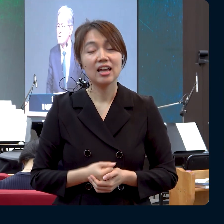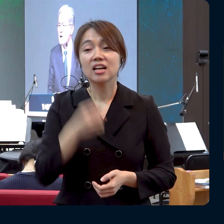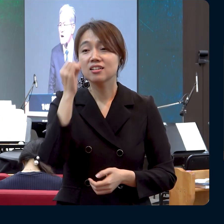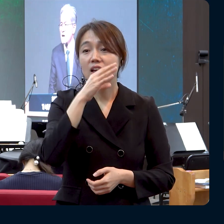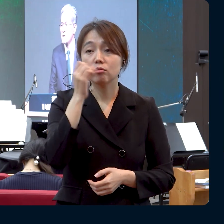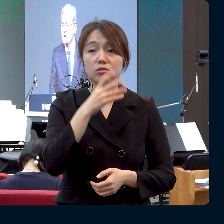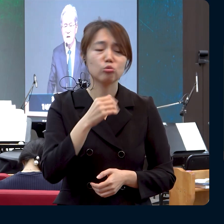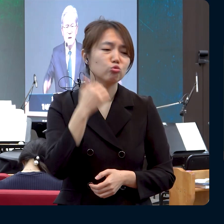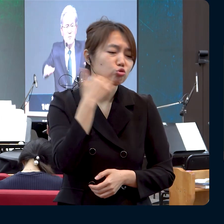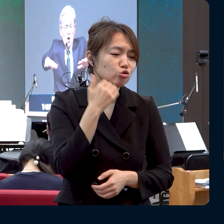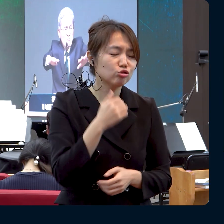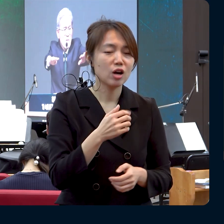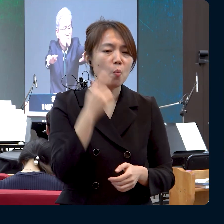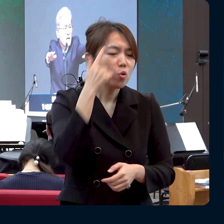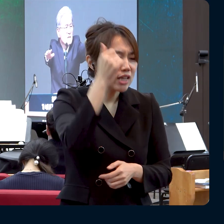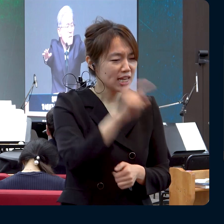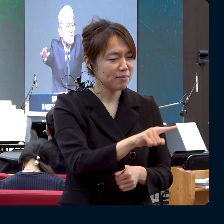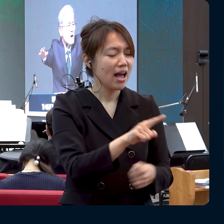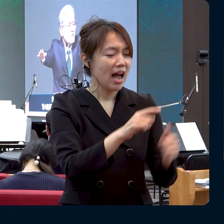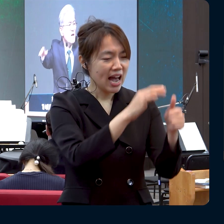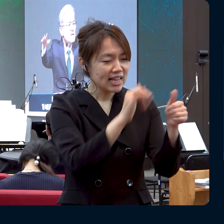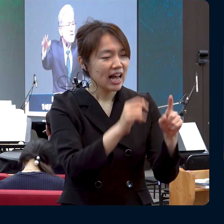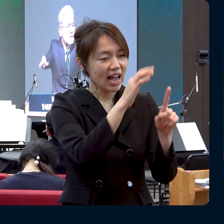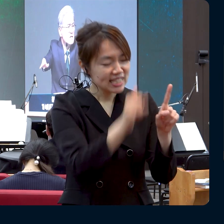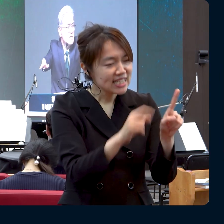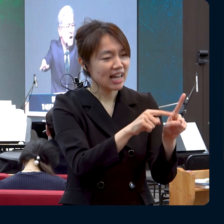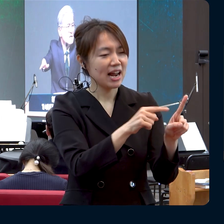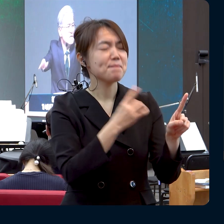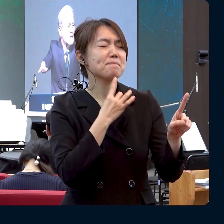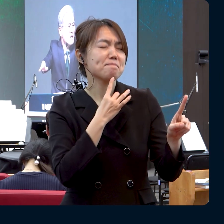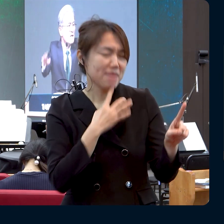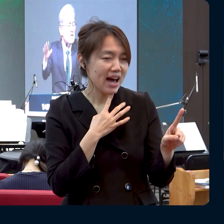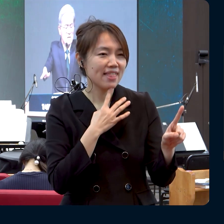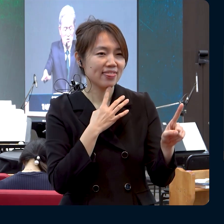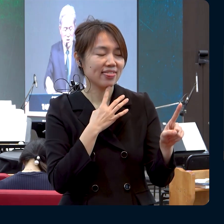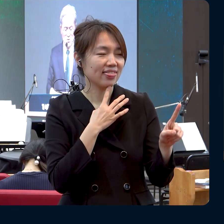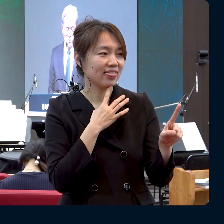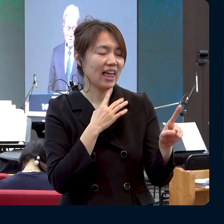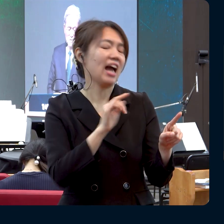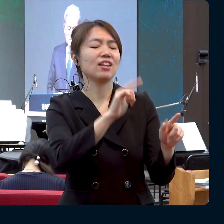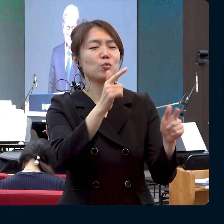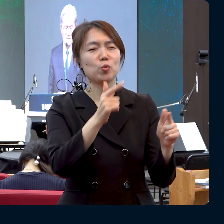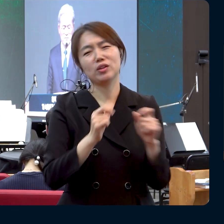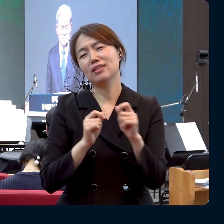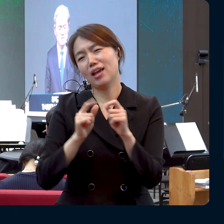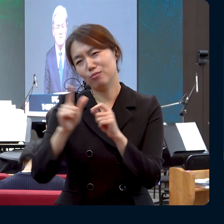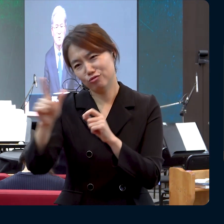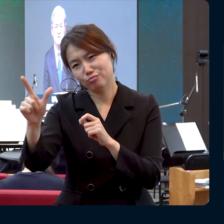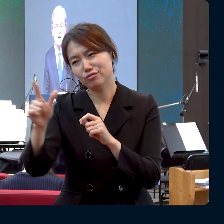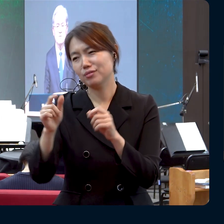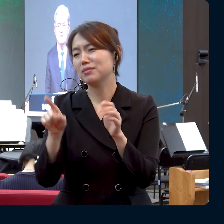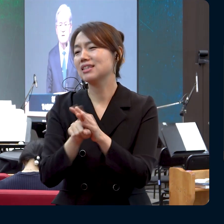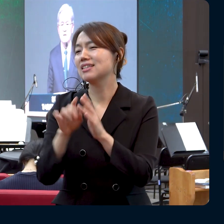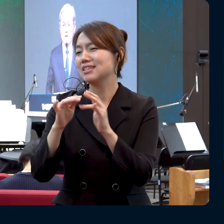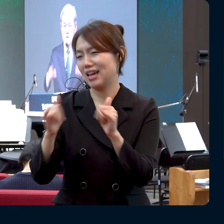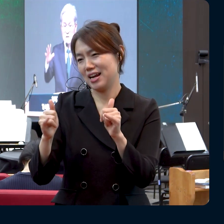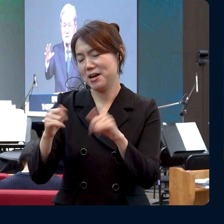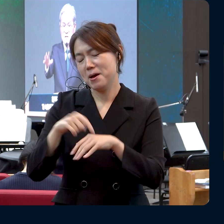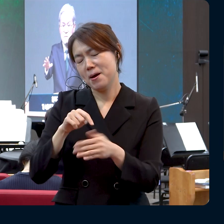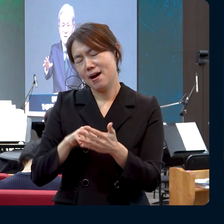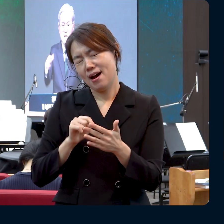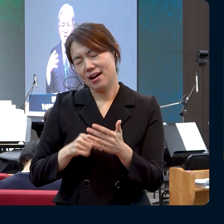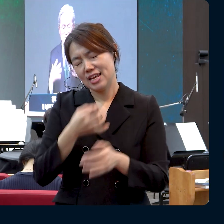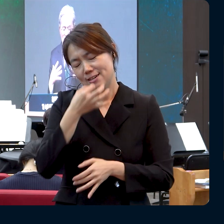문제가 아니라 정말 많은 사람들 가운데 실제하는 이야기라는 게 이게 문제죠. 어떤 사람은